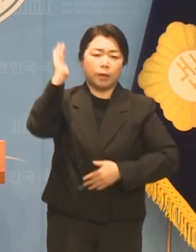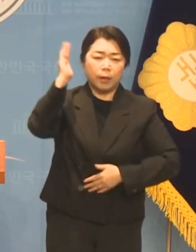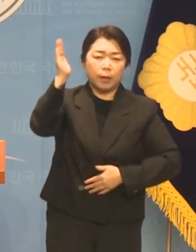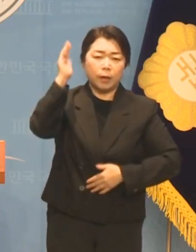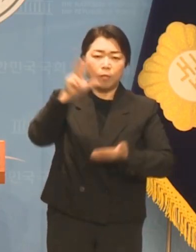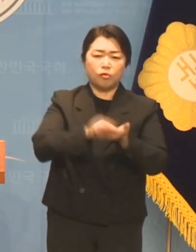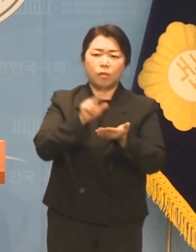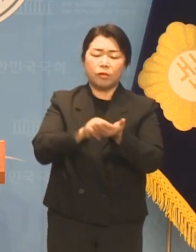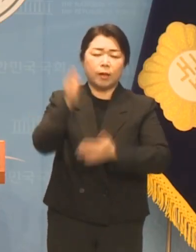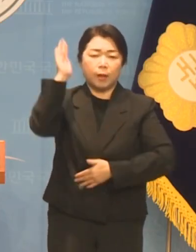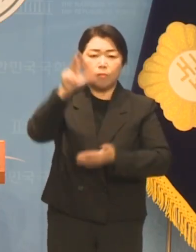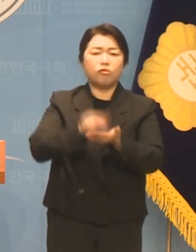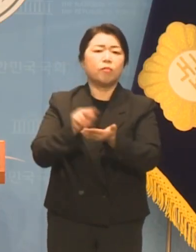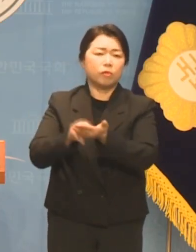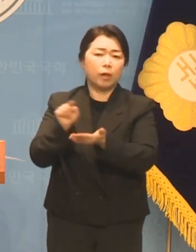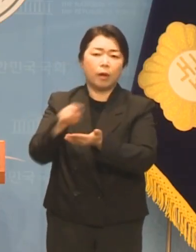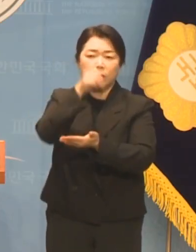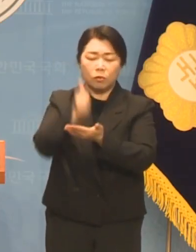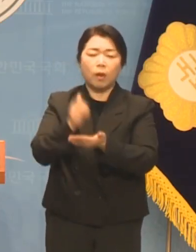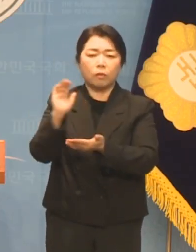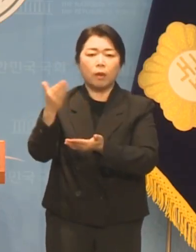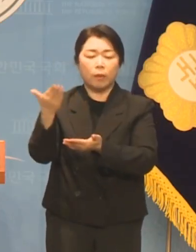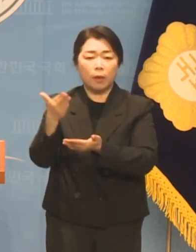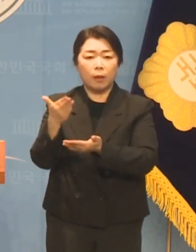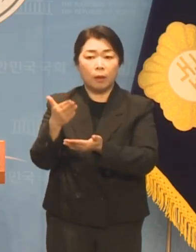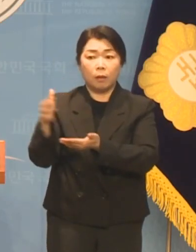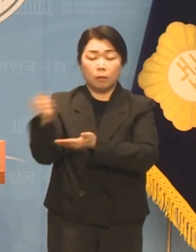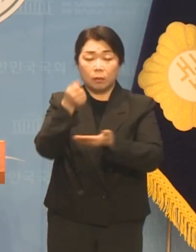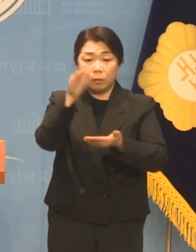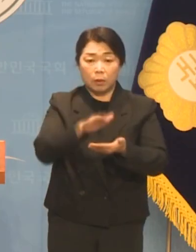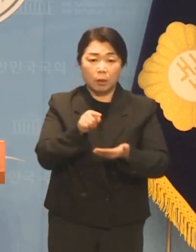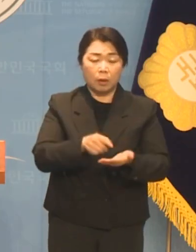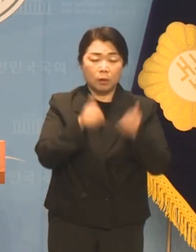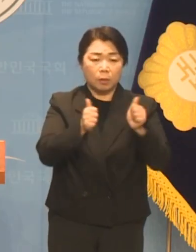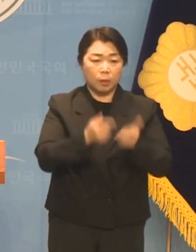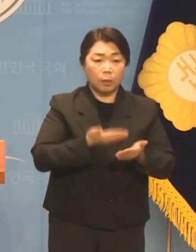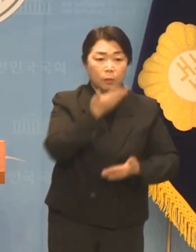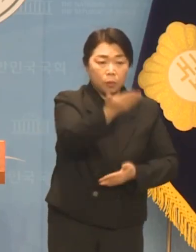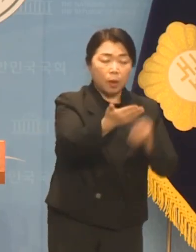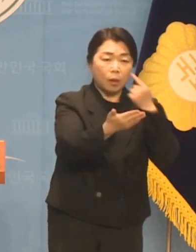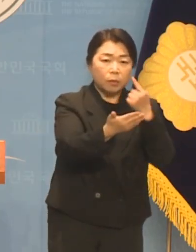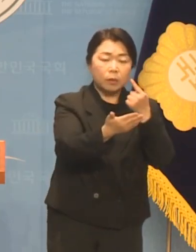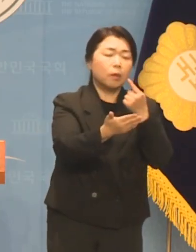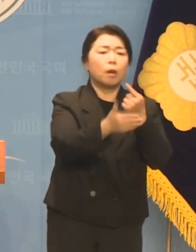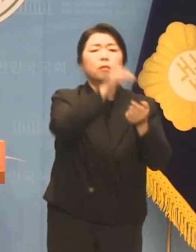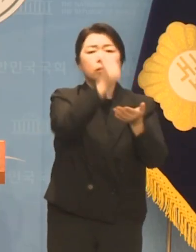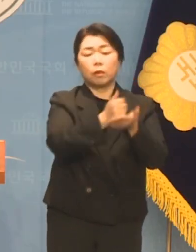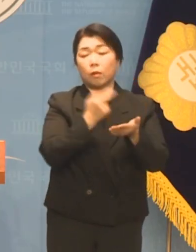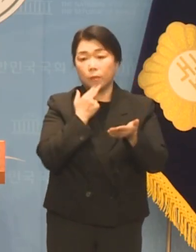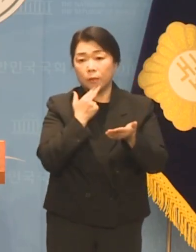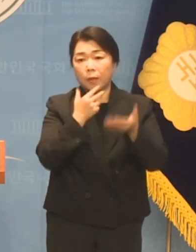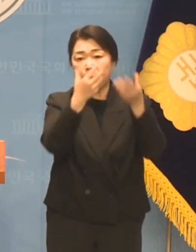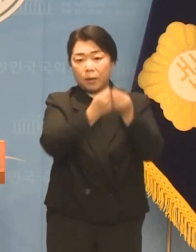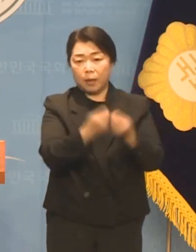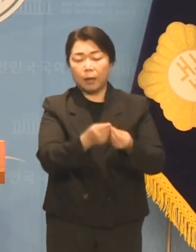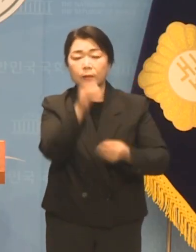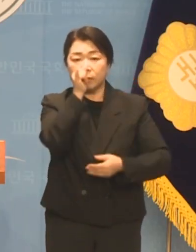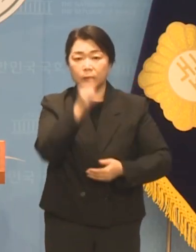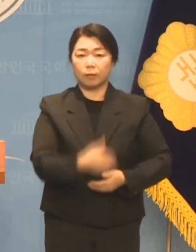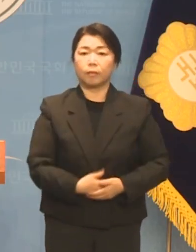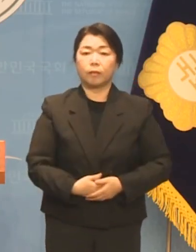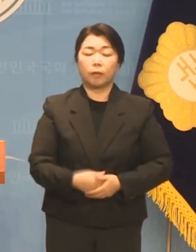다의적으로 해석될 수 있는 발언에 관하여 다른 합리적 해석의 가능성을 배제한 채